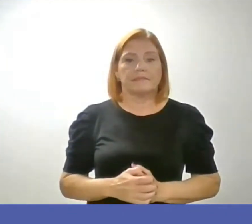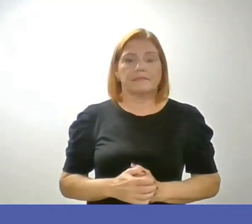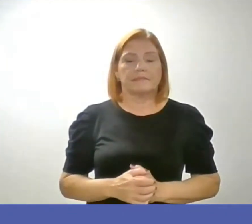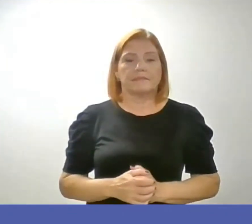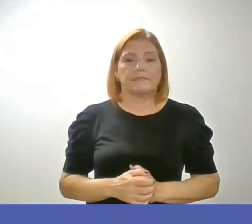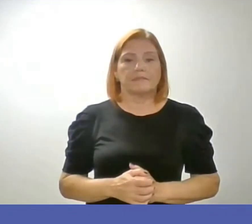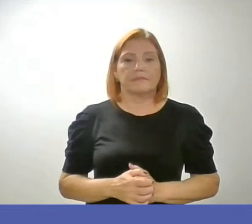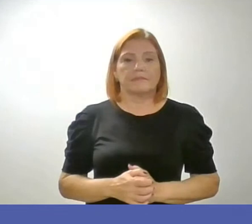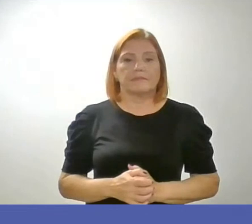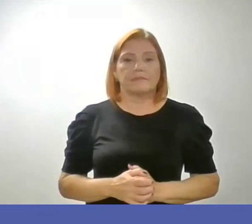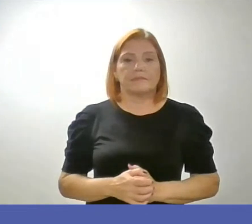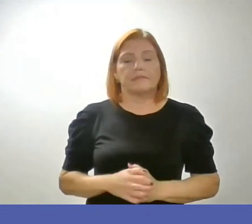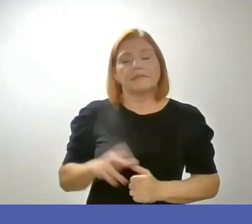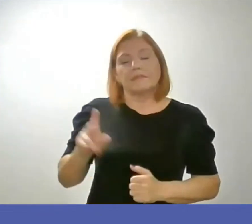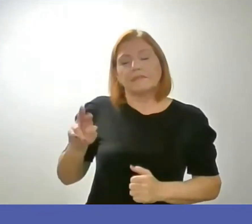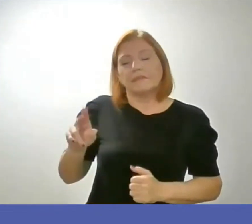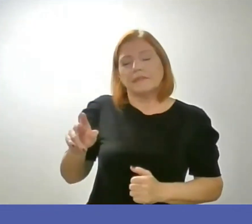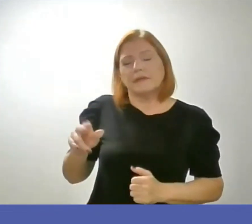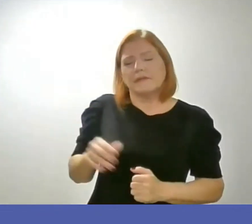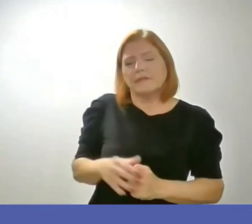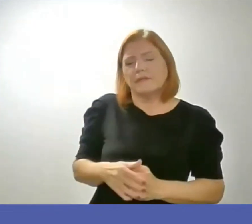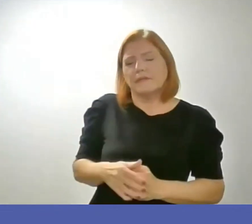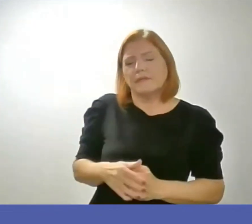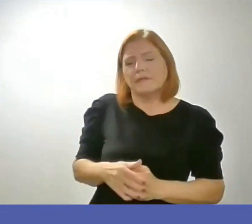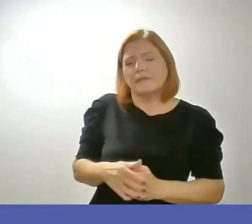Irmãos, esses da última hora são diferentes.